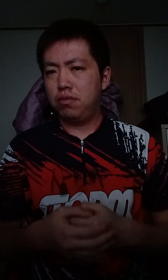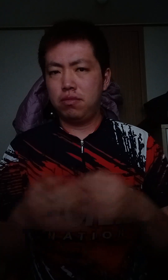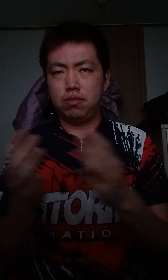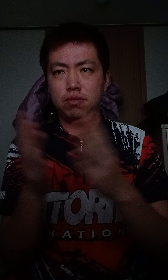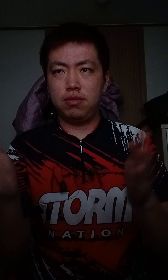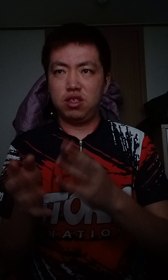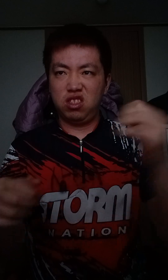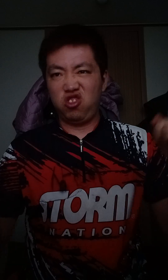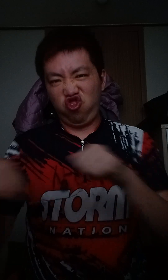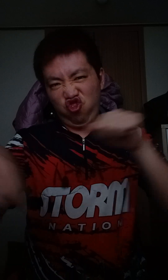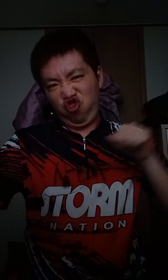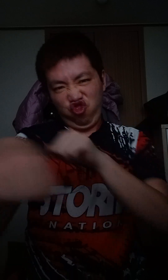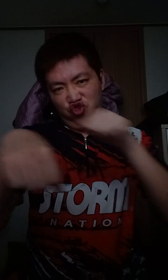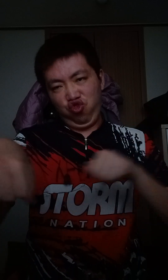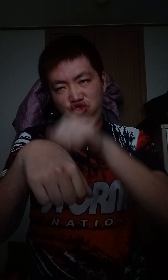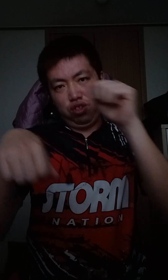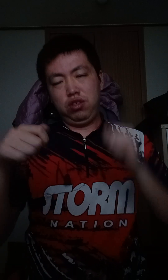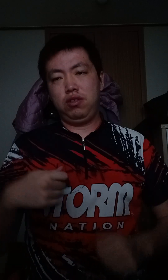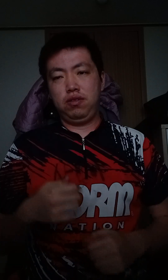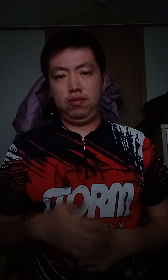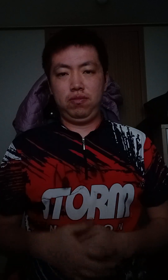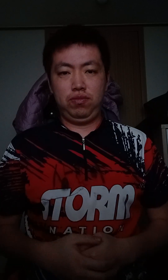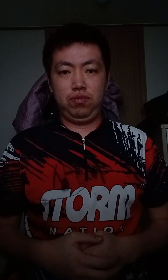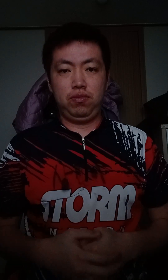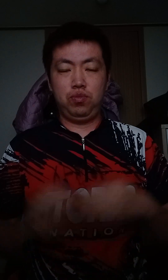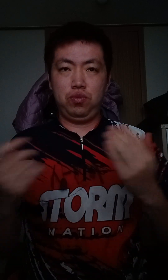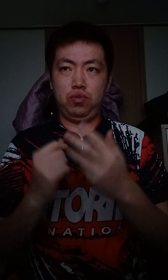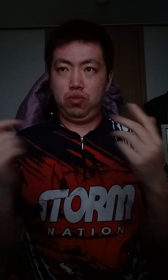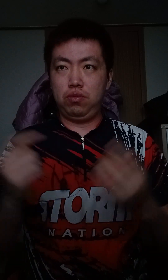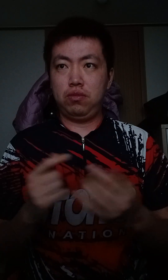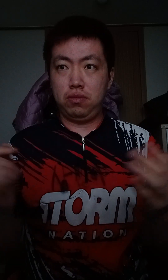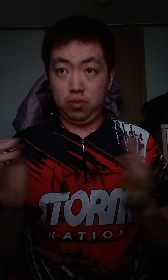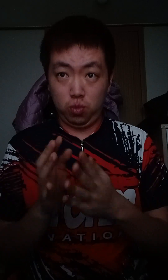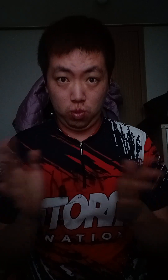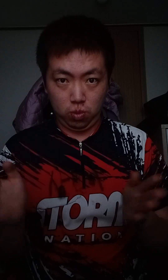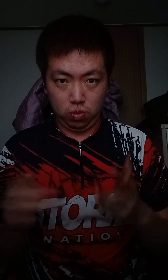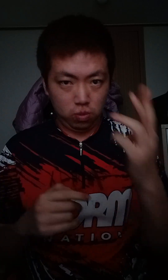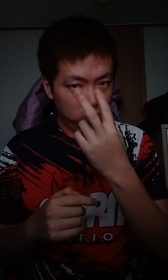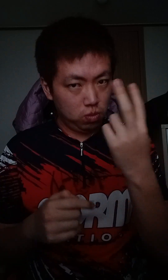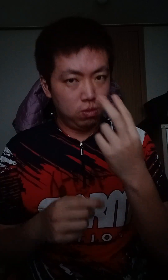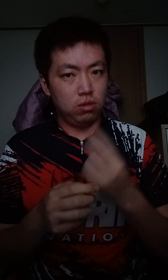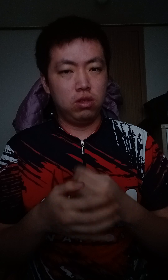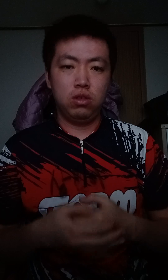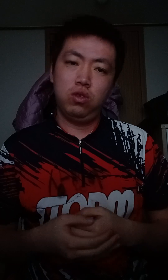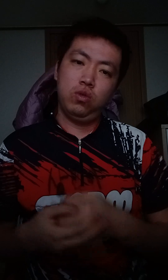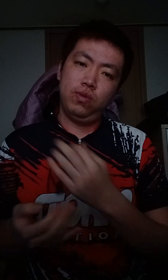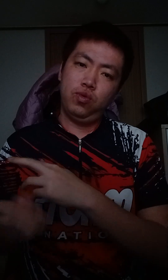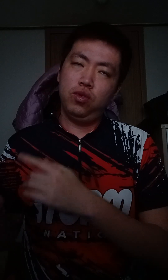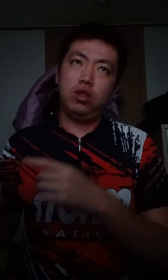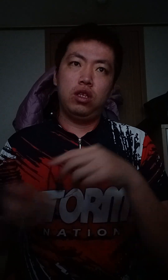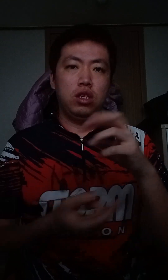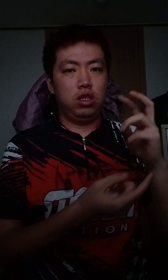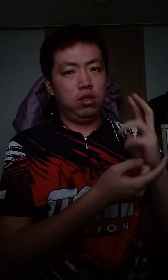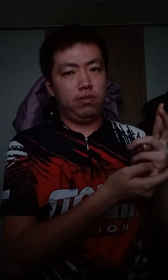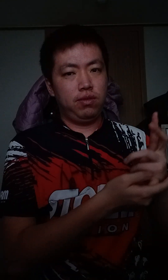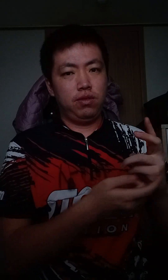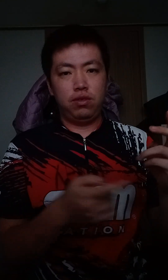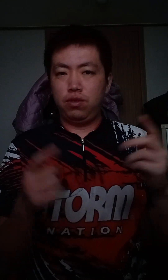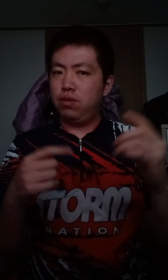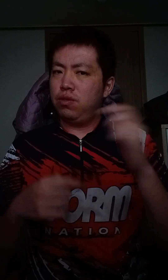가드레일까지 충돌한 것으로 파악됐습니다. 현장에 출동한 경찰이 확인한 결과 통근버스 운전자 50대 남성은 음주 상태는